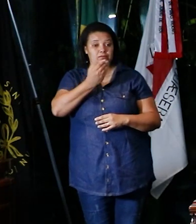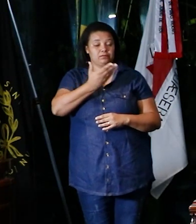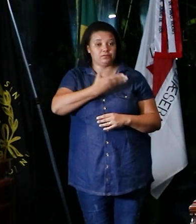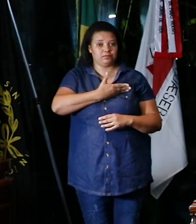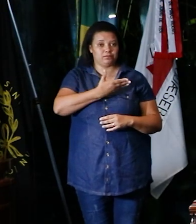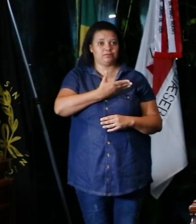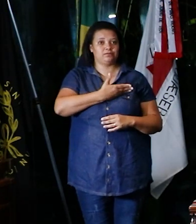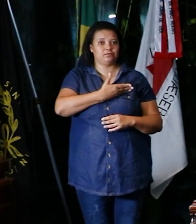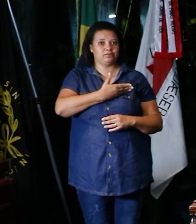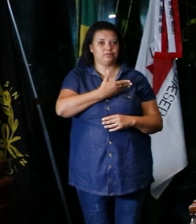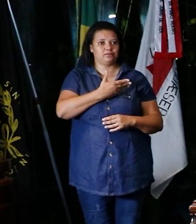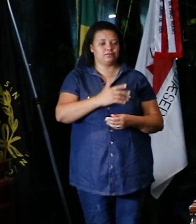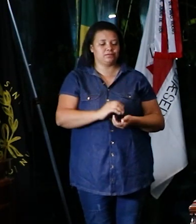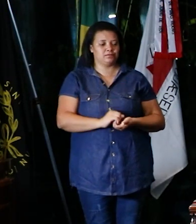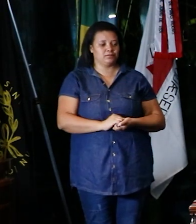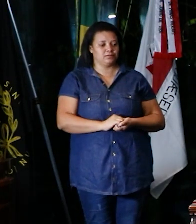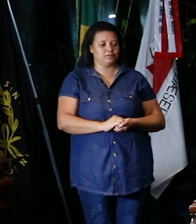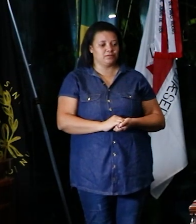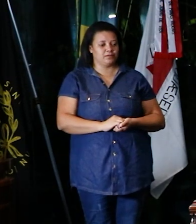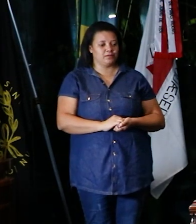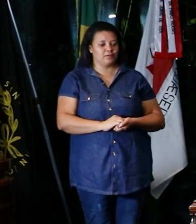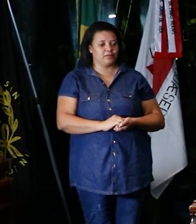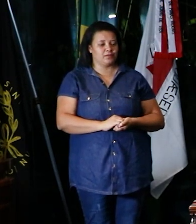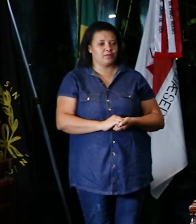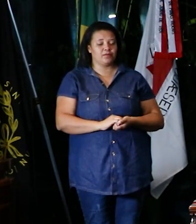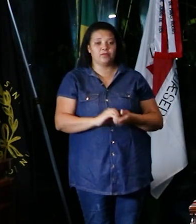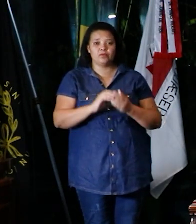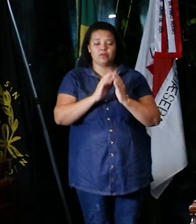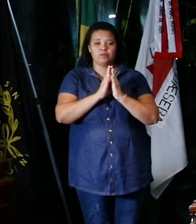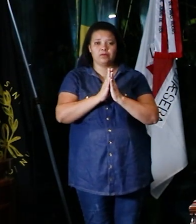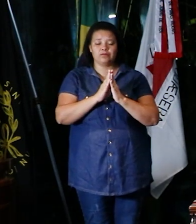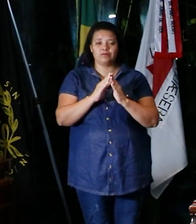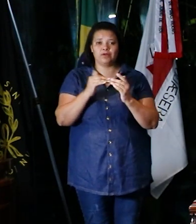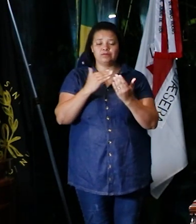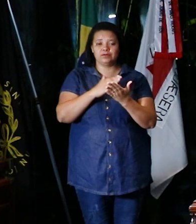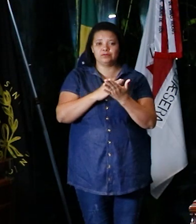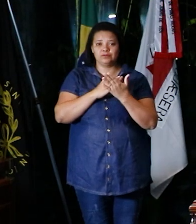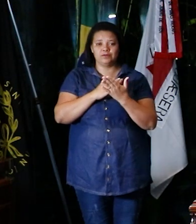amiga, me releve esse mal-estar,